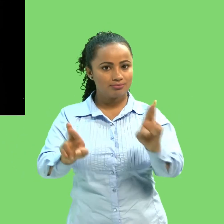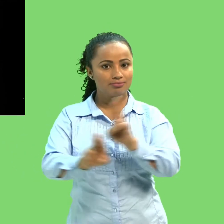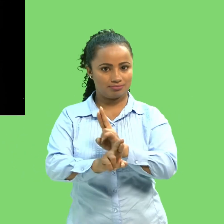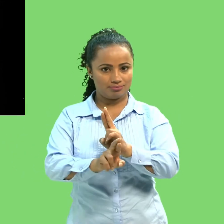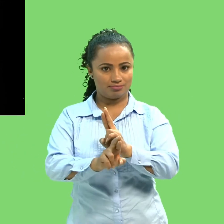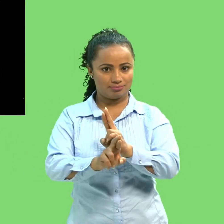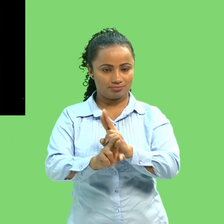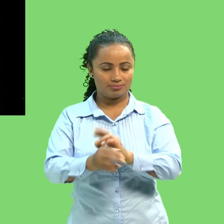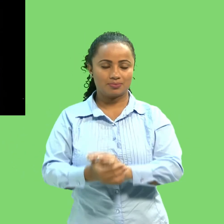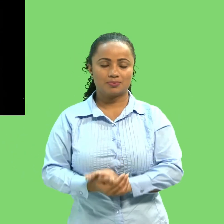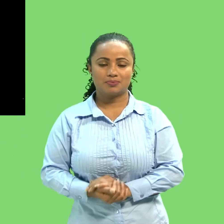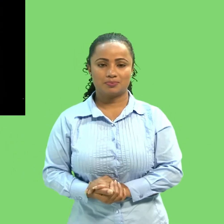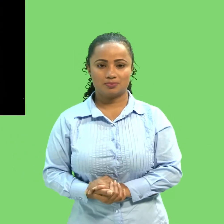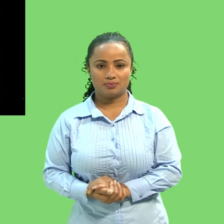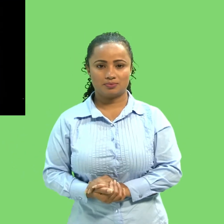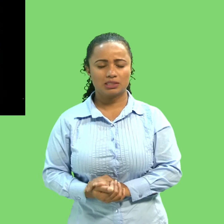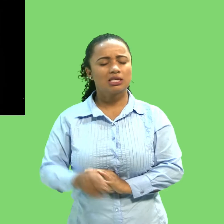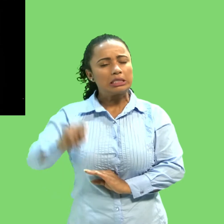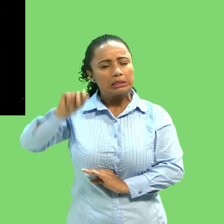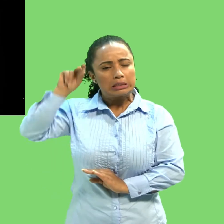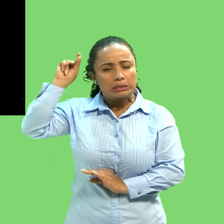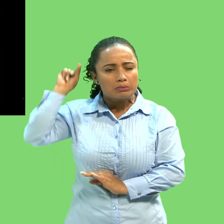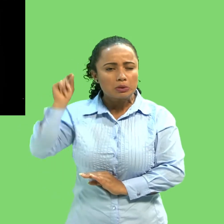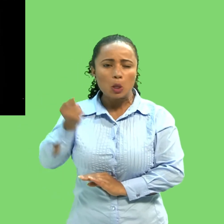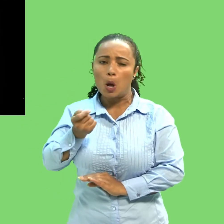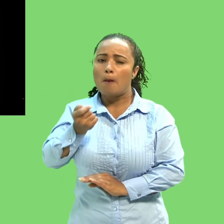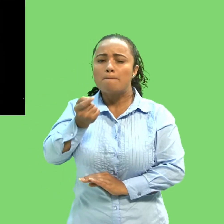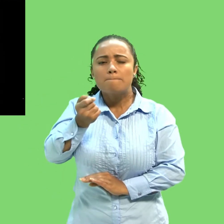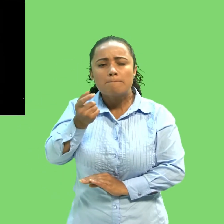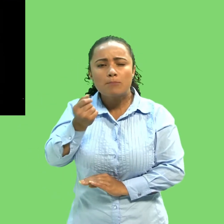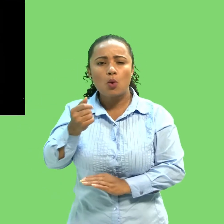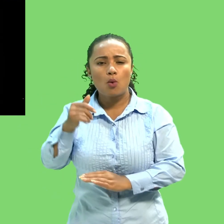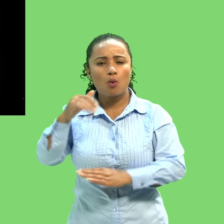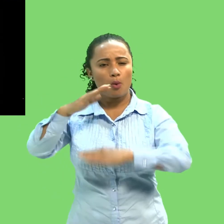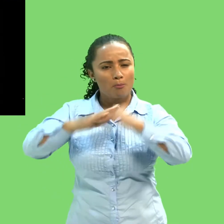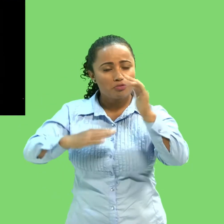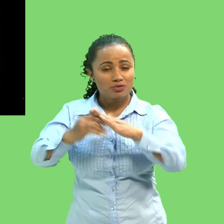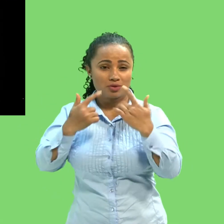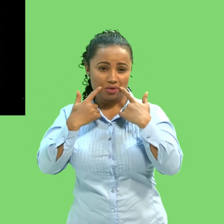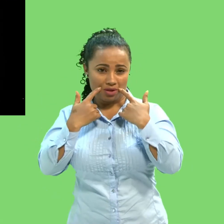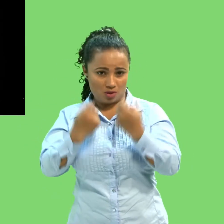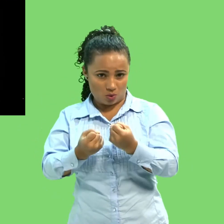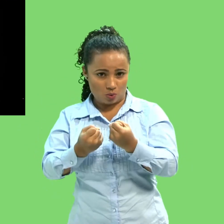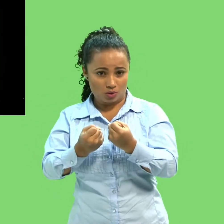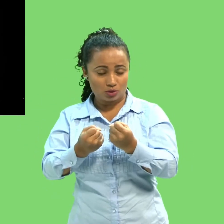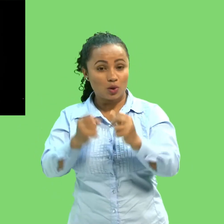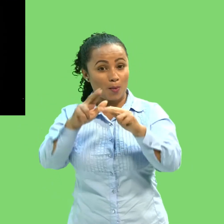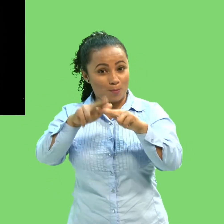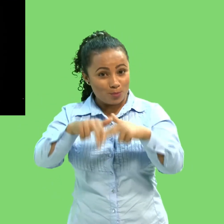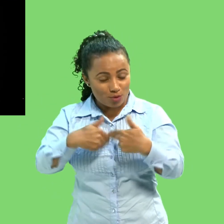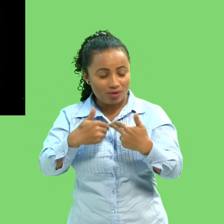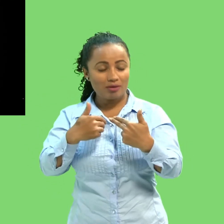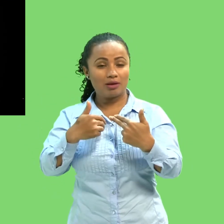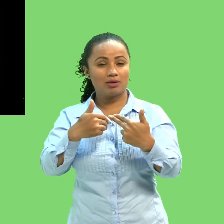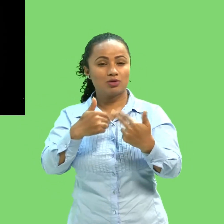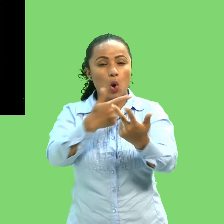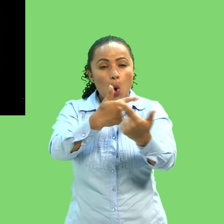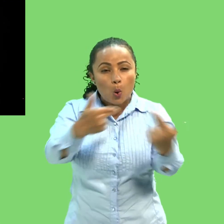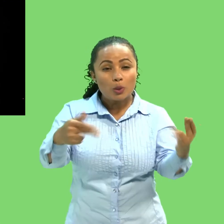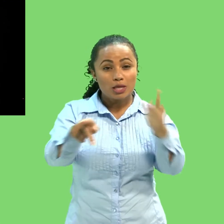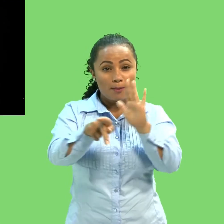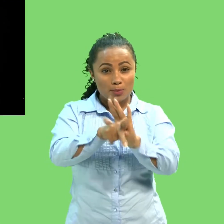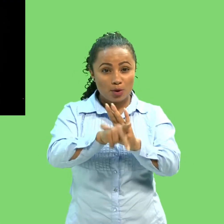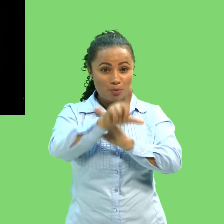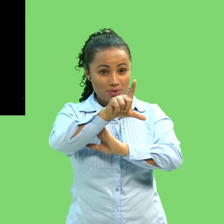Eram tão poucos os linguistas aplicados que muitas das tarefas da LA